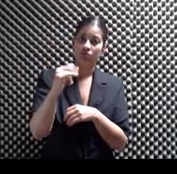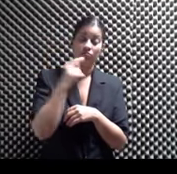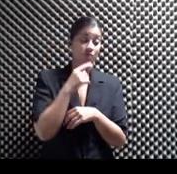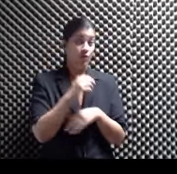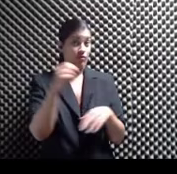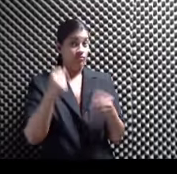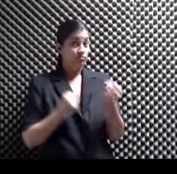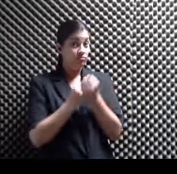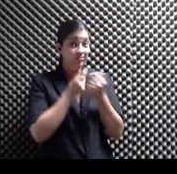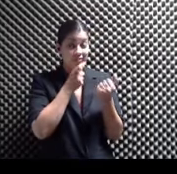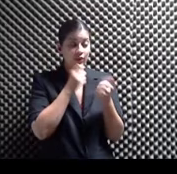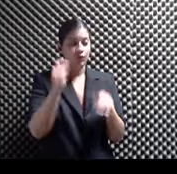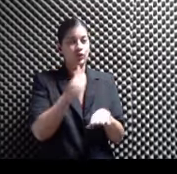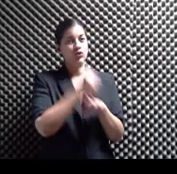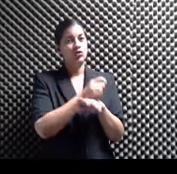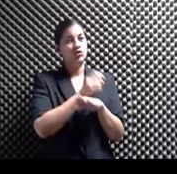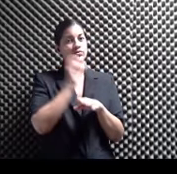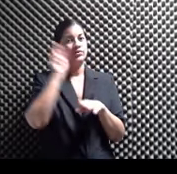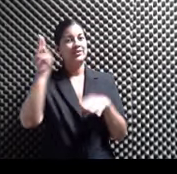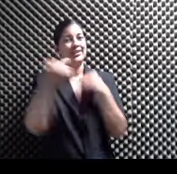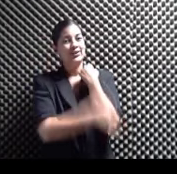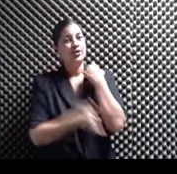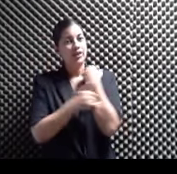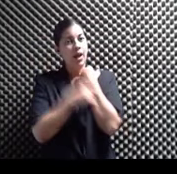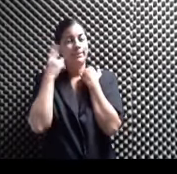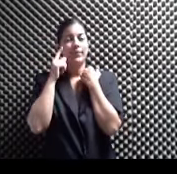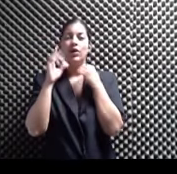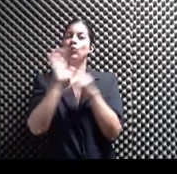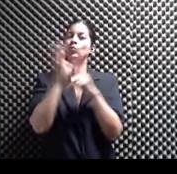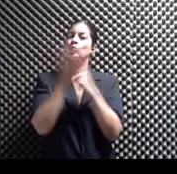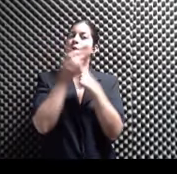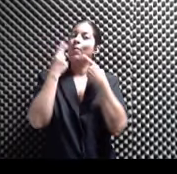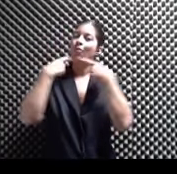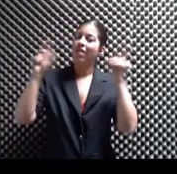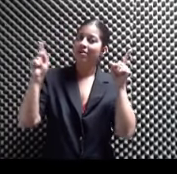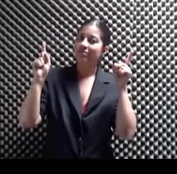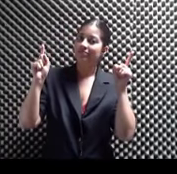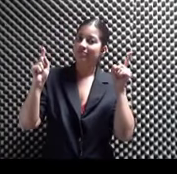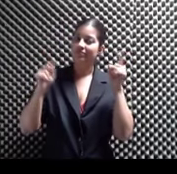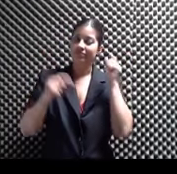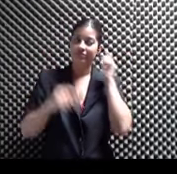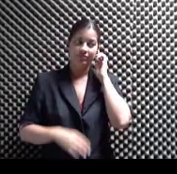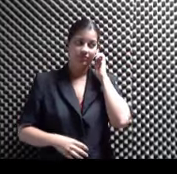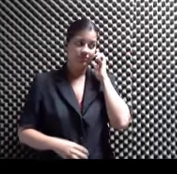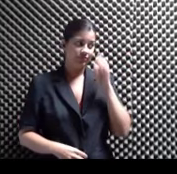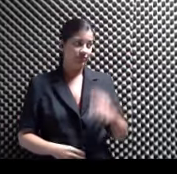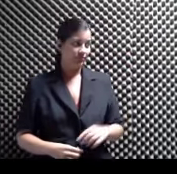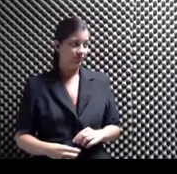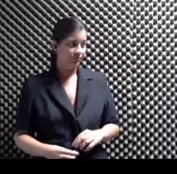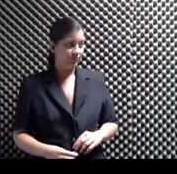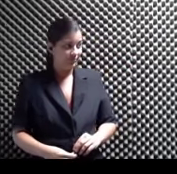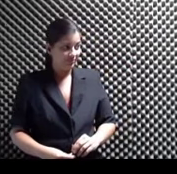para la Cultura Popular y Radio Isla. Sueño Eterno. Produce Cuarzo Blanco y te invita Arte Fusión.